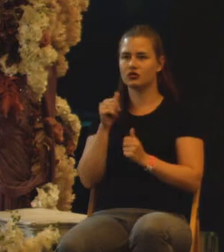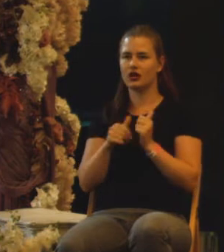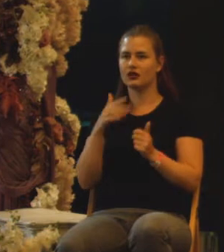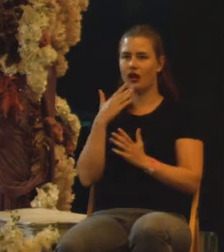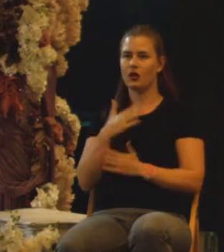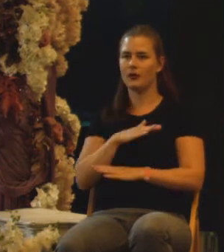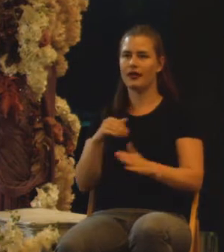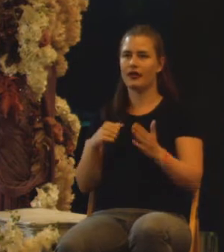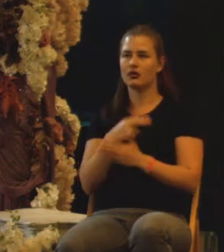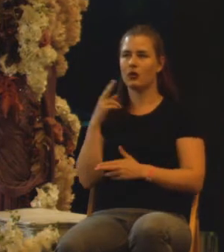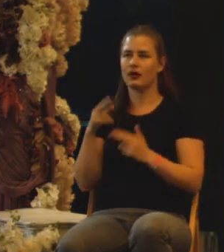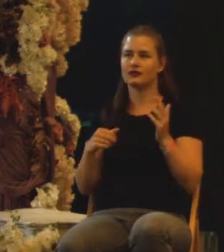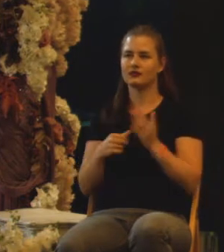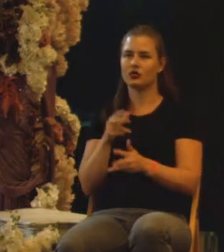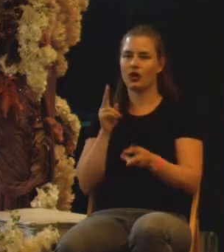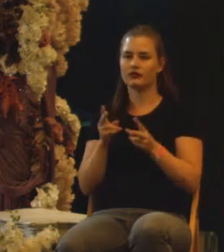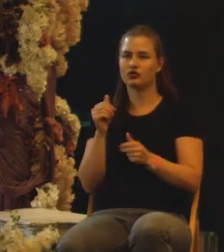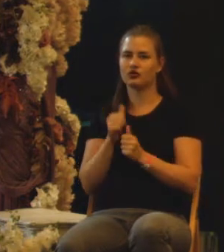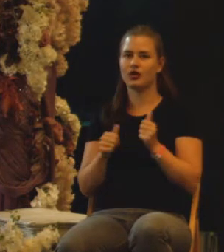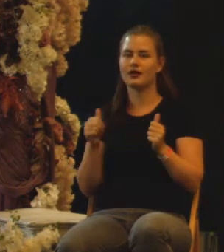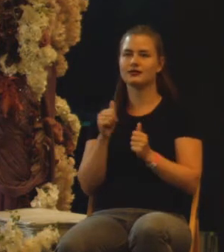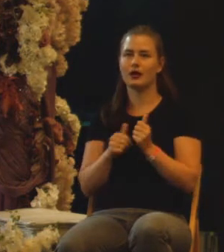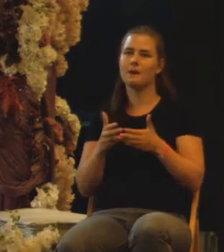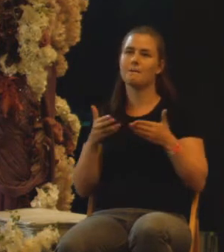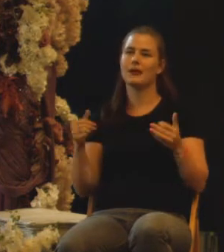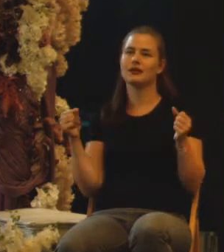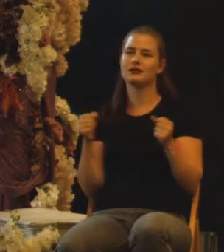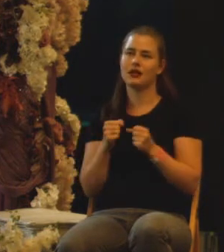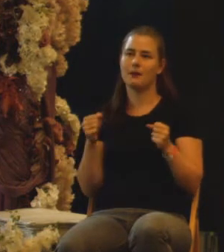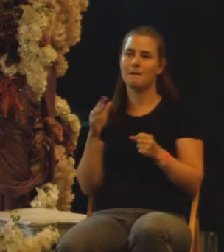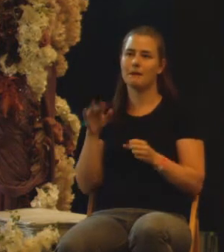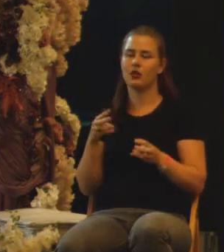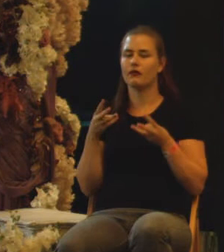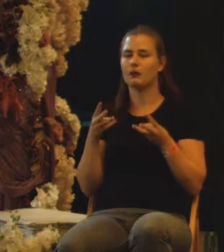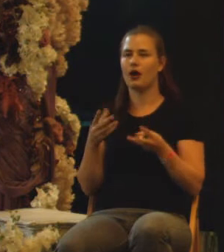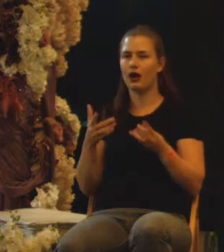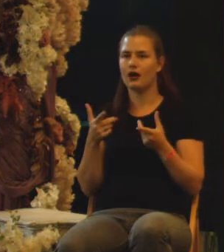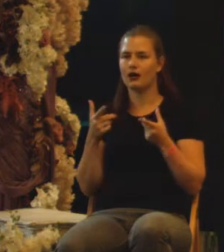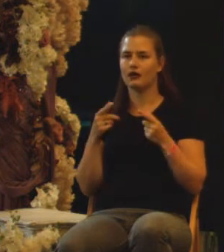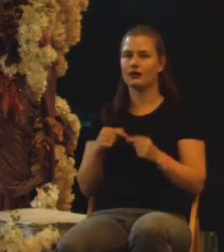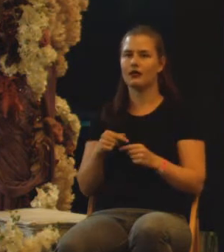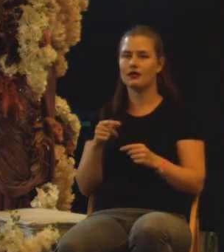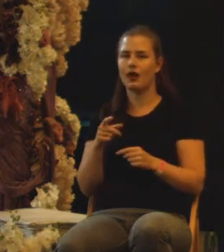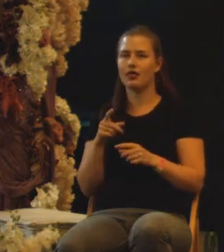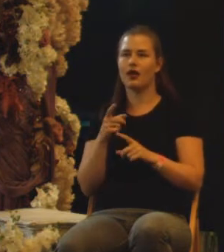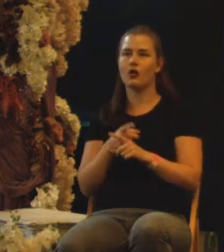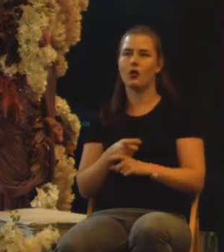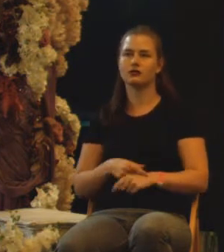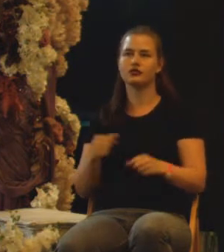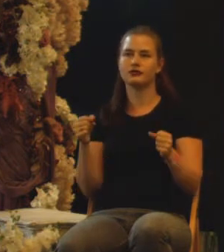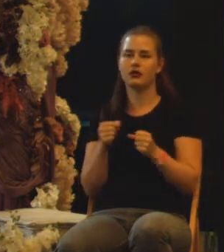конца доготавливать. Часто мы ее замораживаем, потом запекаем, где-то внутри косточка холодная. В